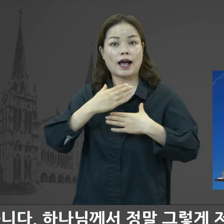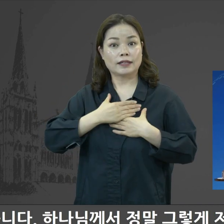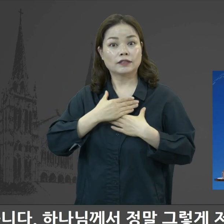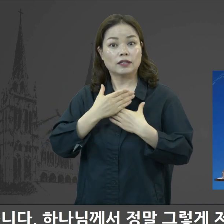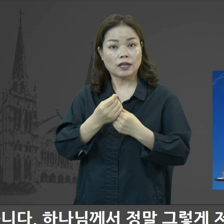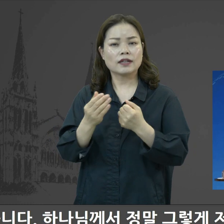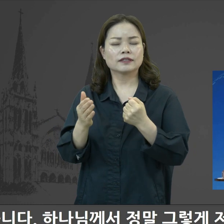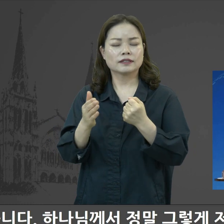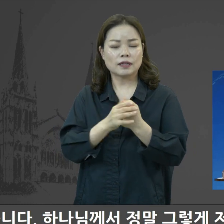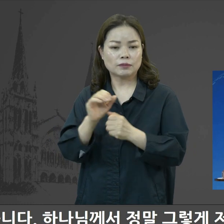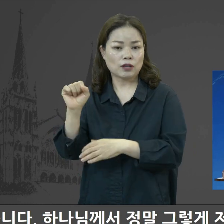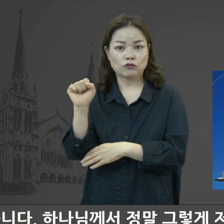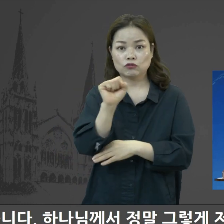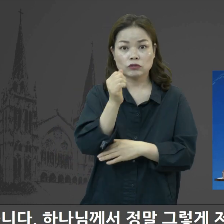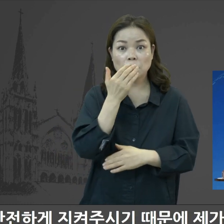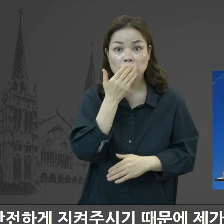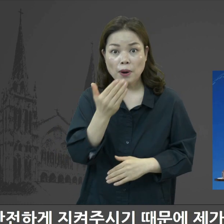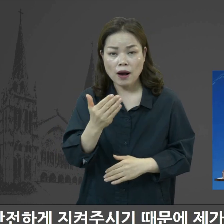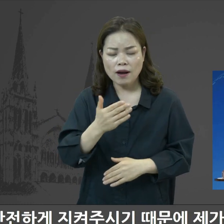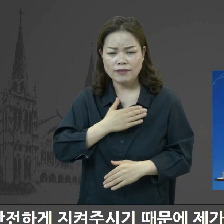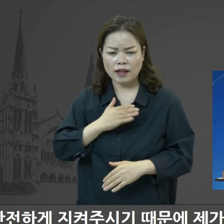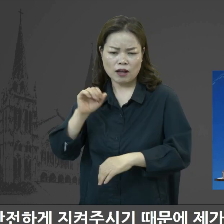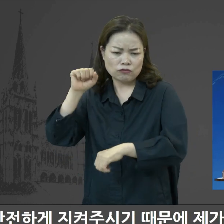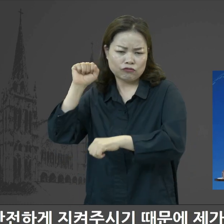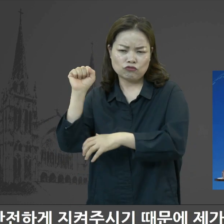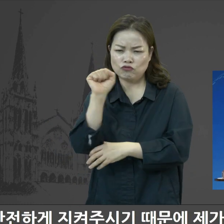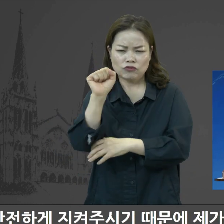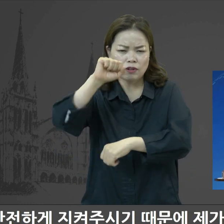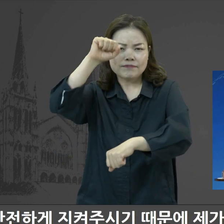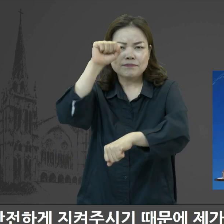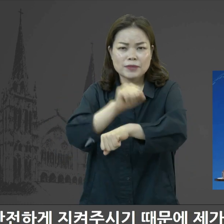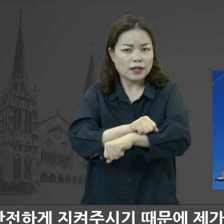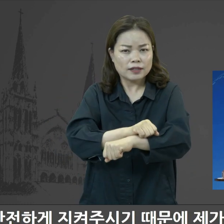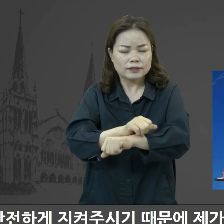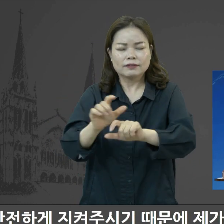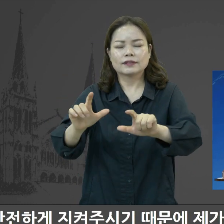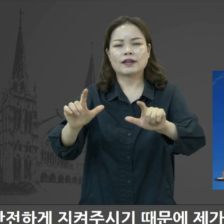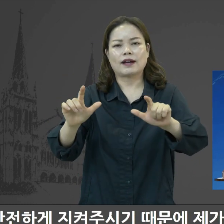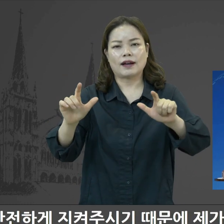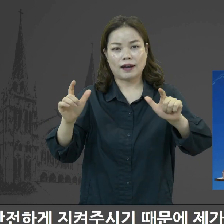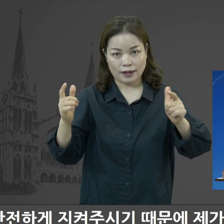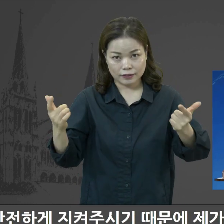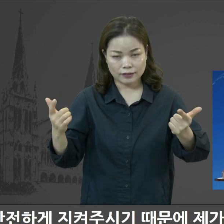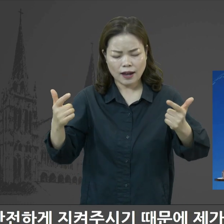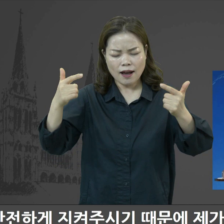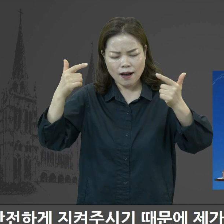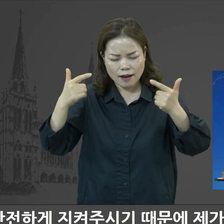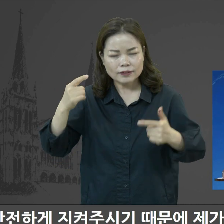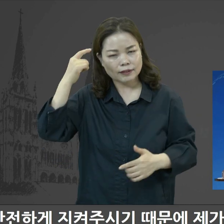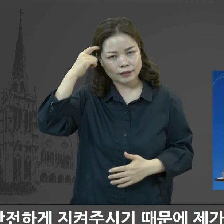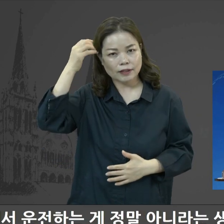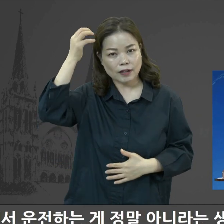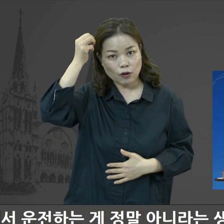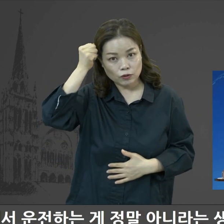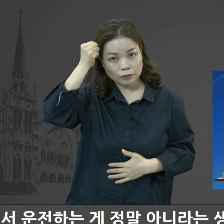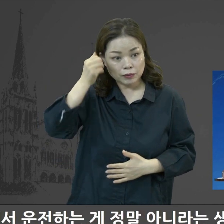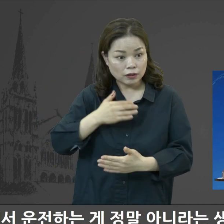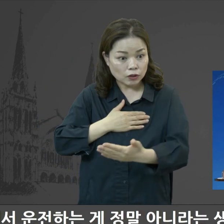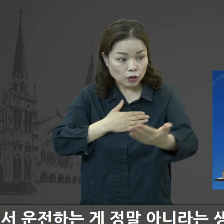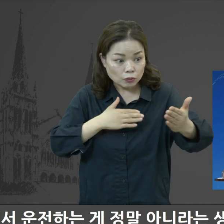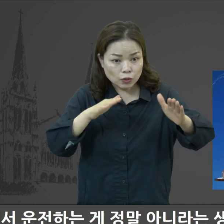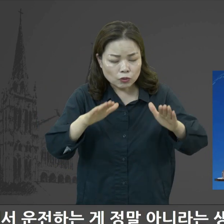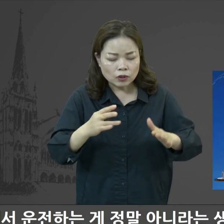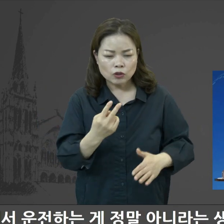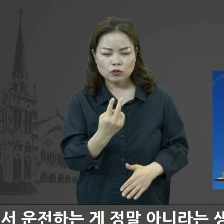제가 운전하는 거지, 제가 운전을 잘해서 운전하는 게 정말 아니라는 생각을 항상 하고 살아요. 정말 여러분들이